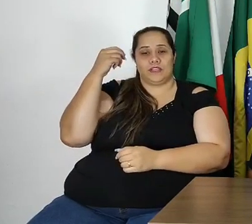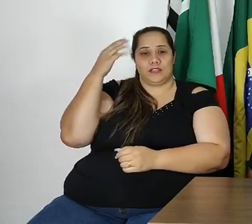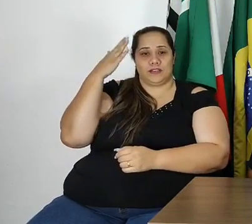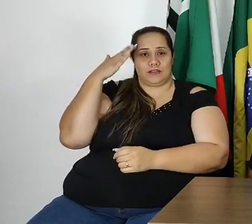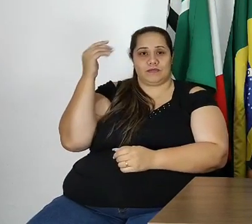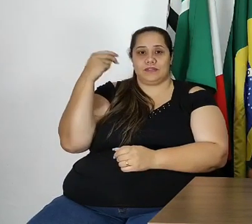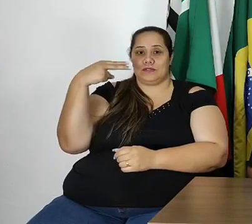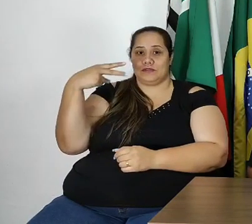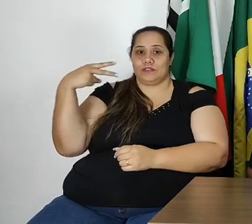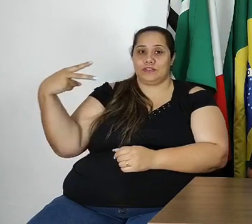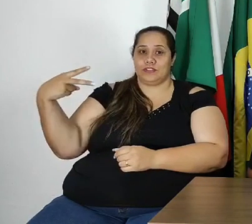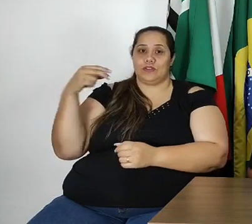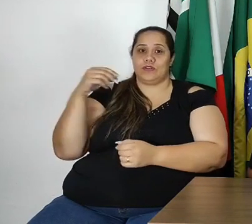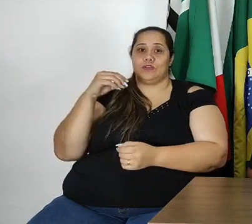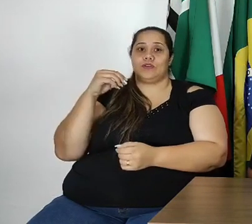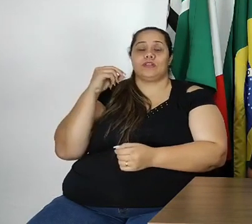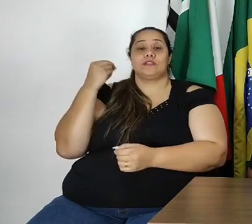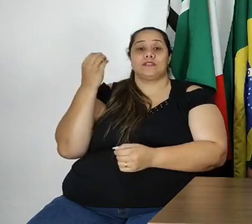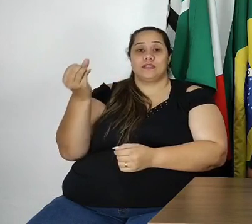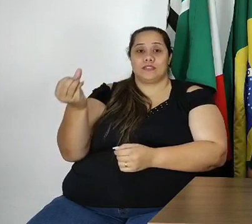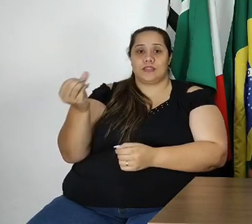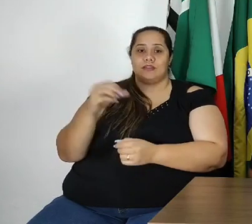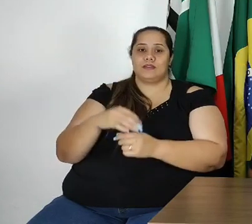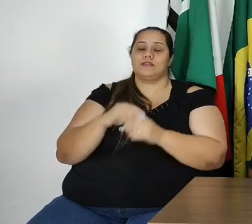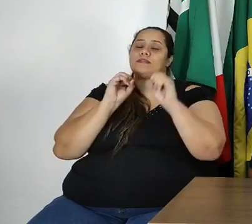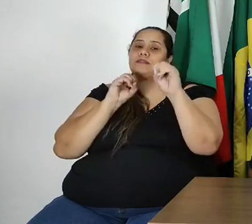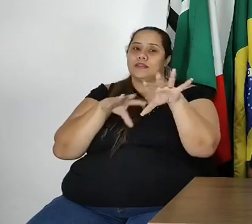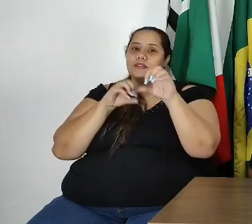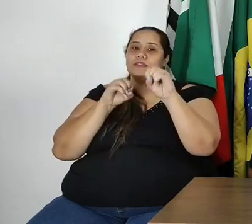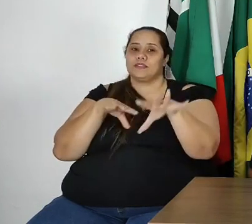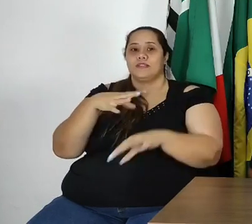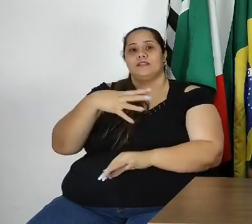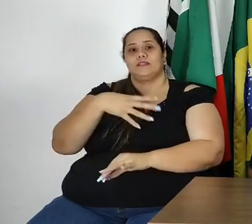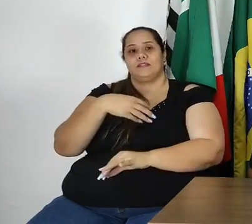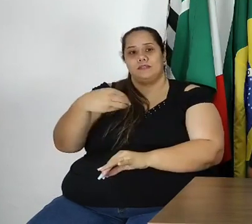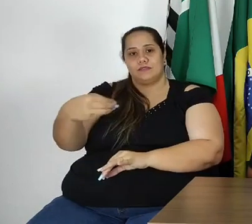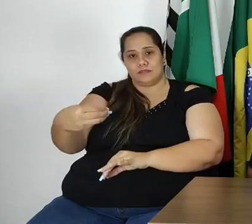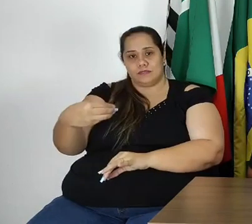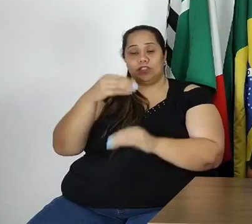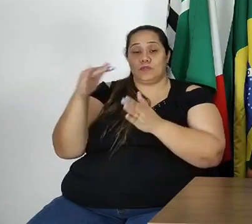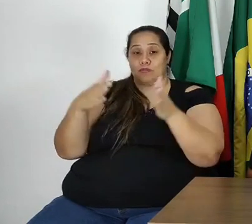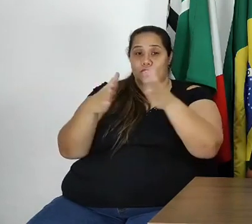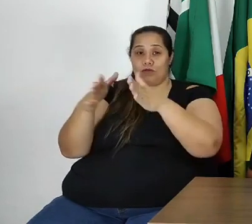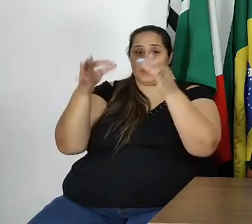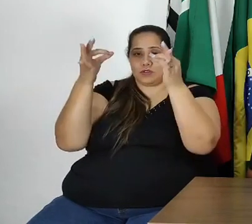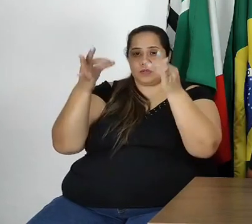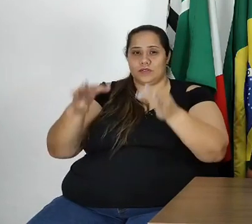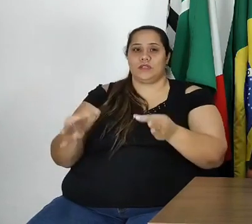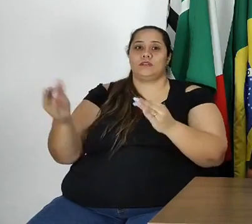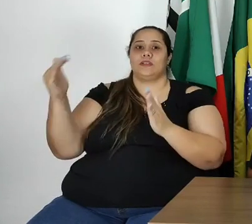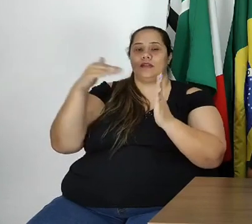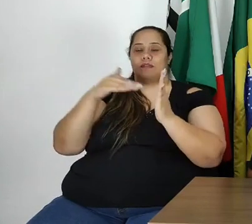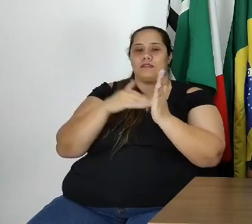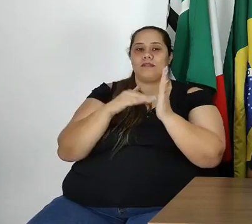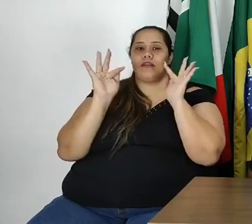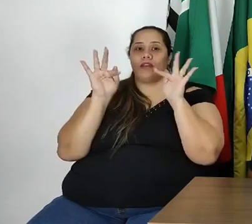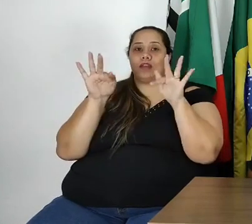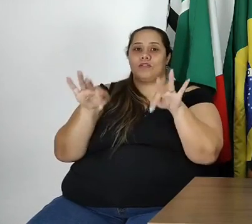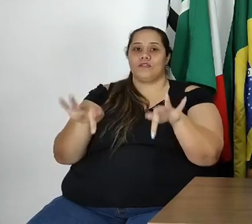bem claro: eduque a criança no caminho que deve andar, e até o fim da vida ele